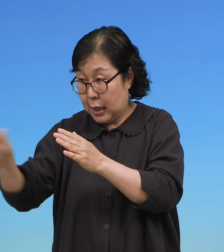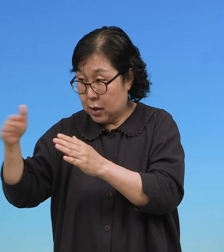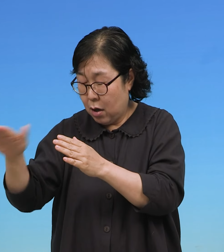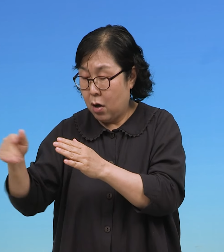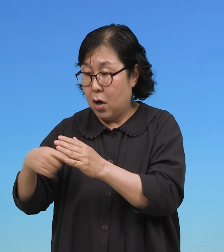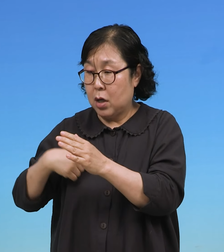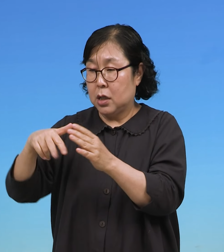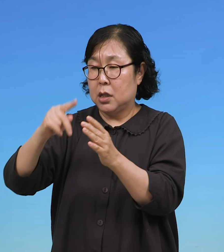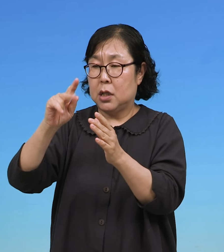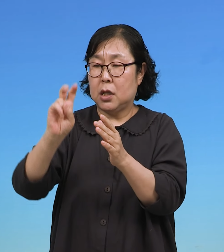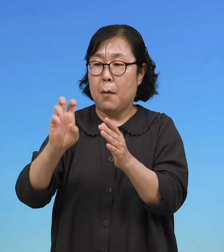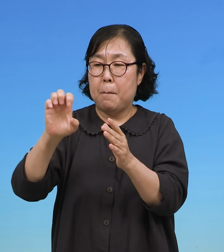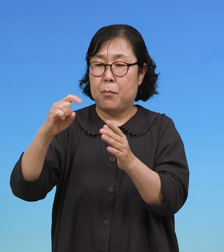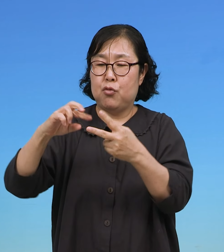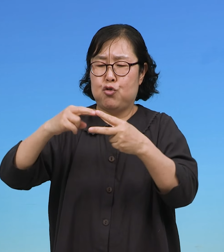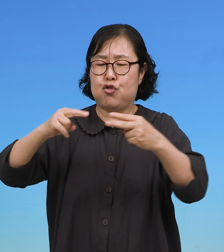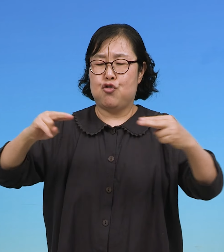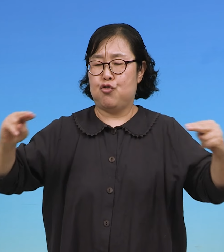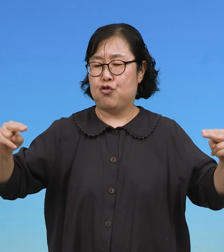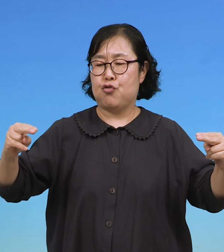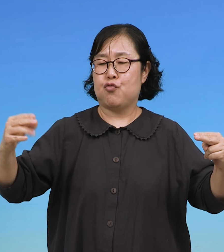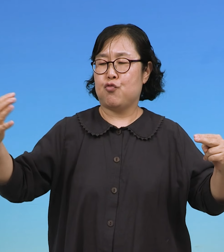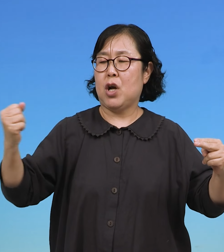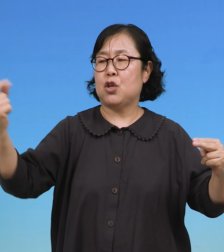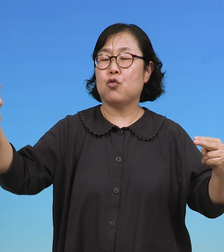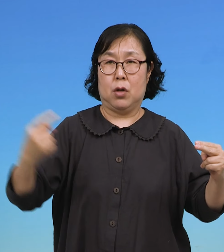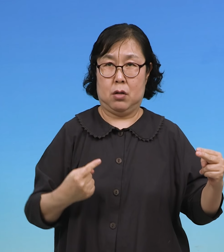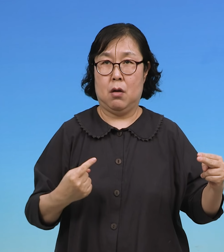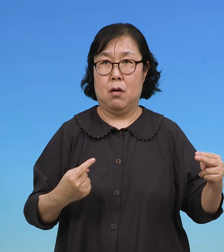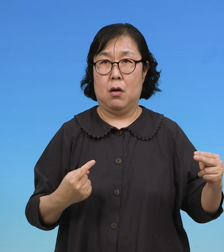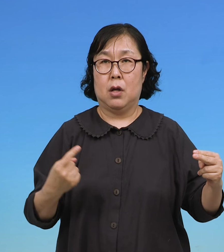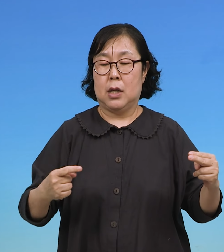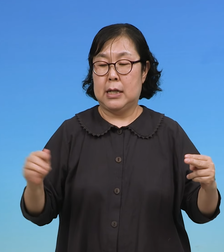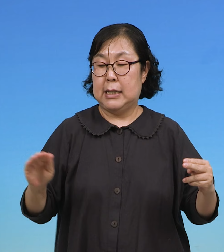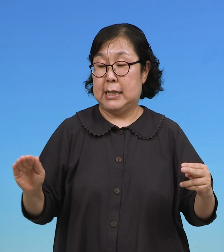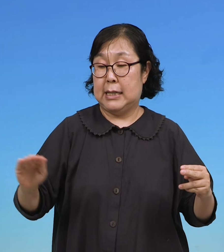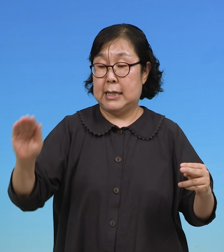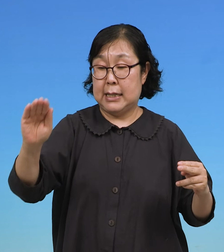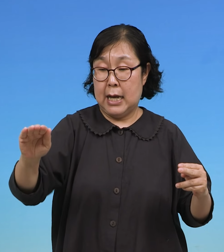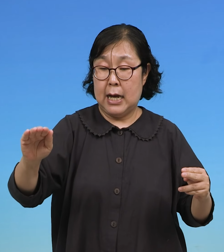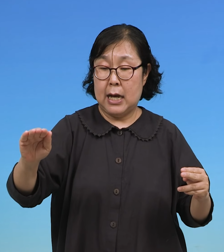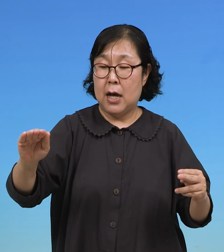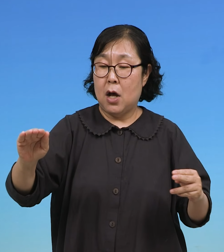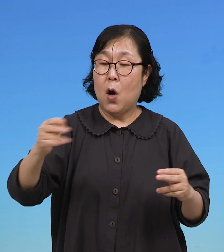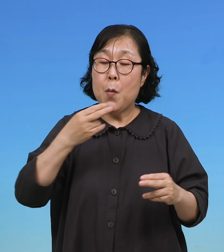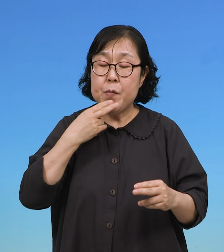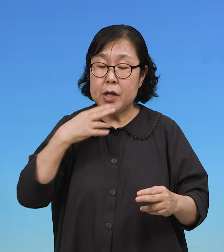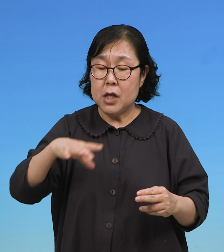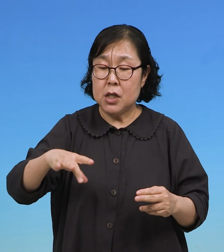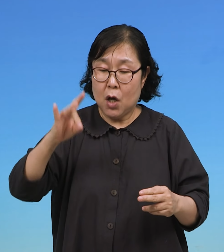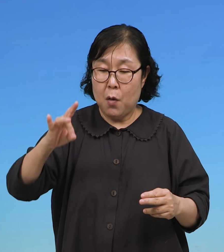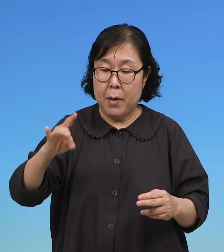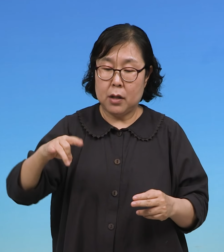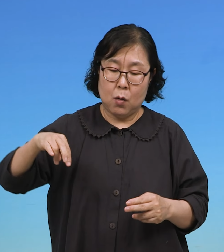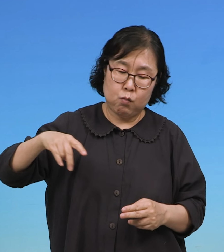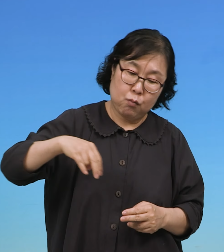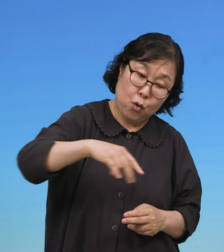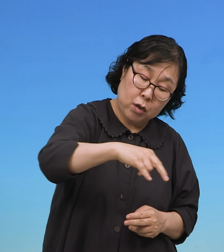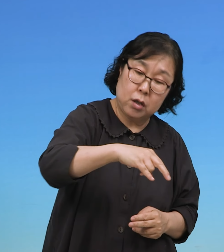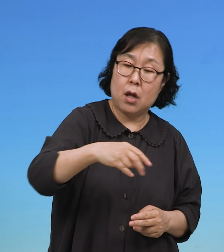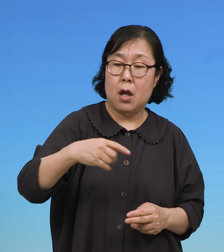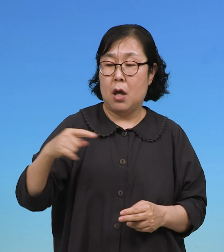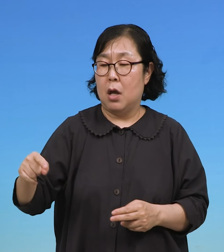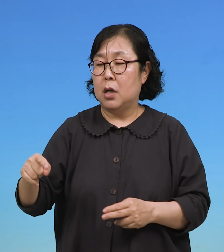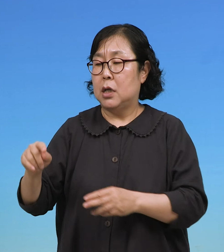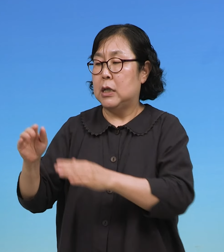온 거예요. 그리고는 자기 차를 갖고 와서 처음에 제가 볼 때는 차 안 가지고 걸어갔거든요. 그